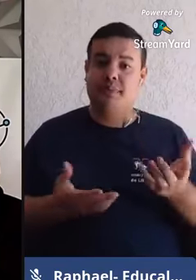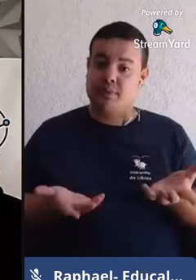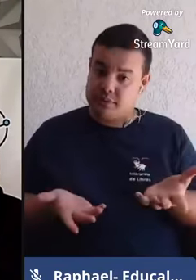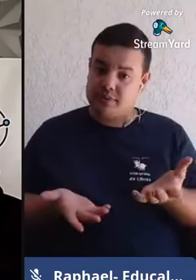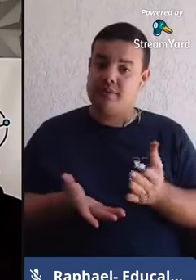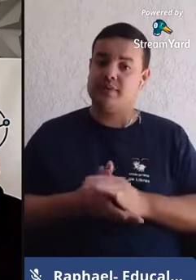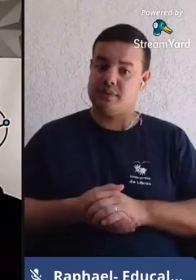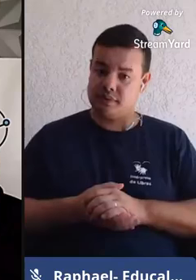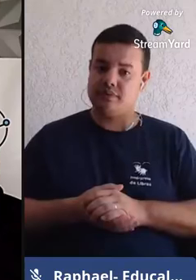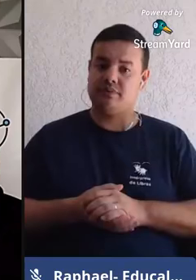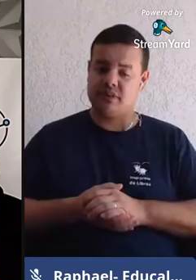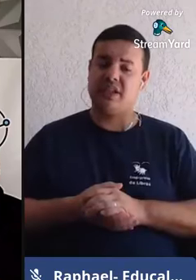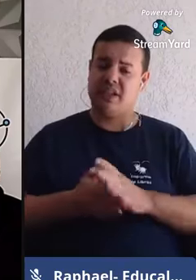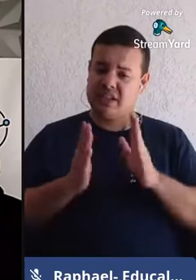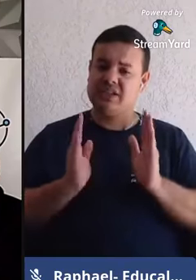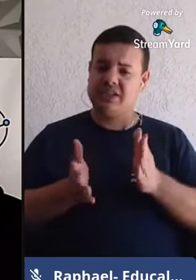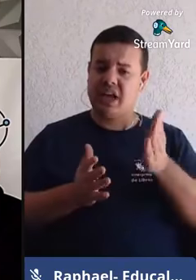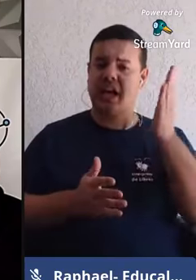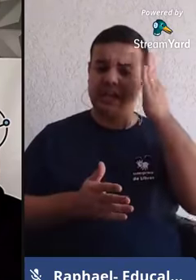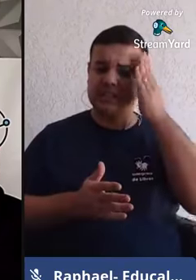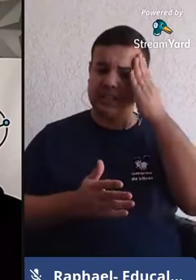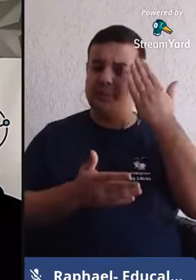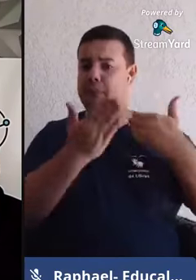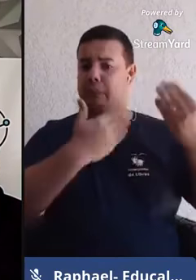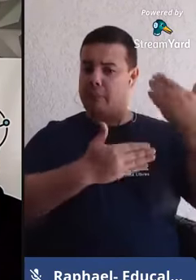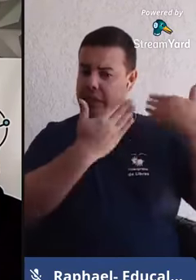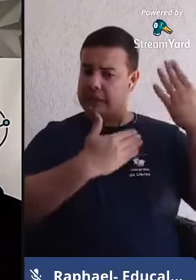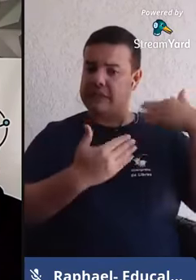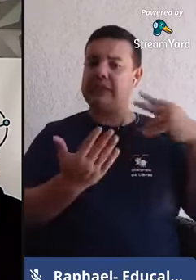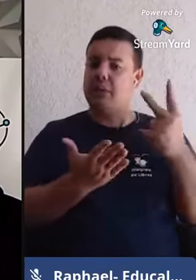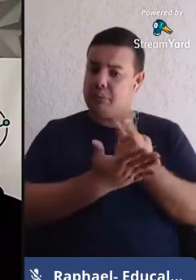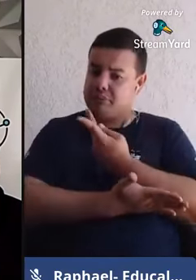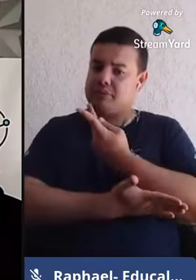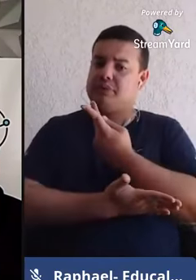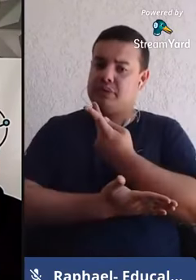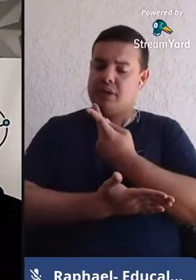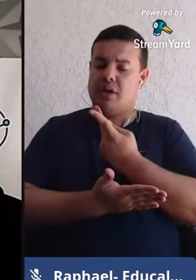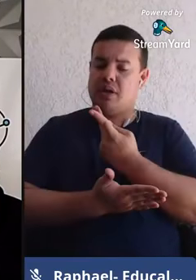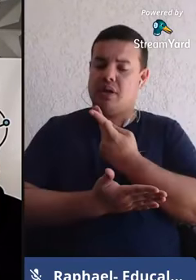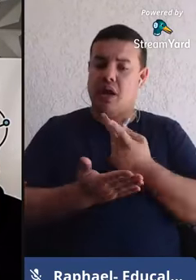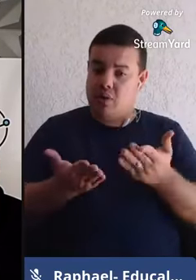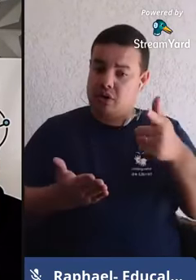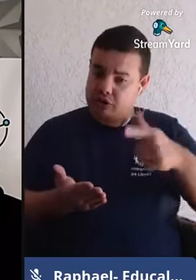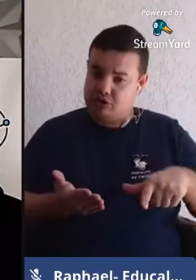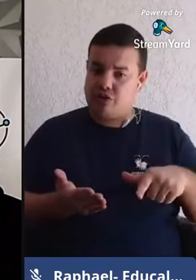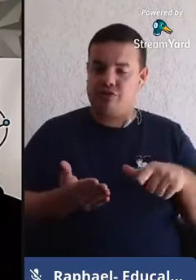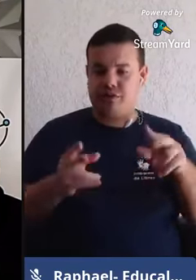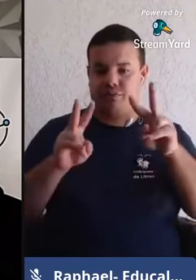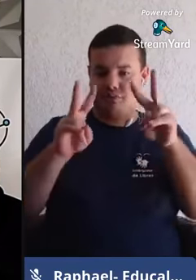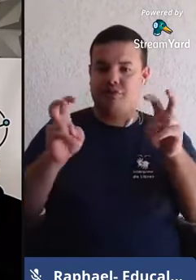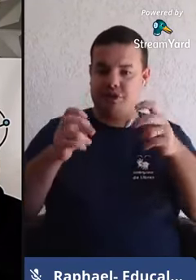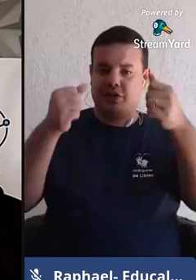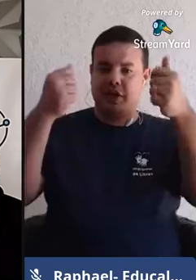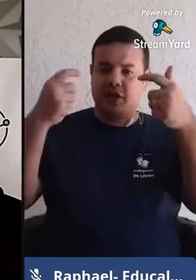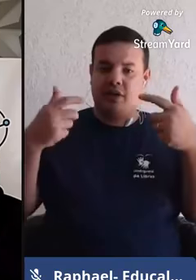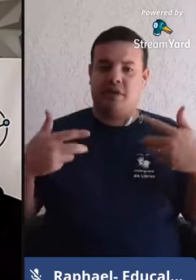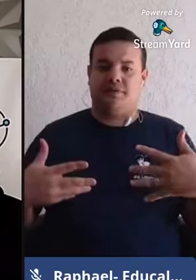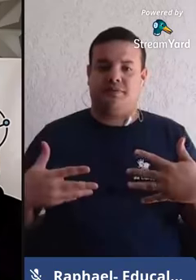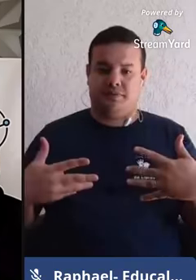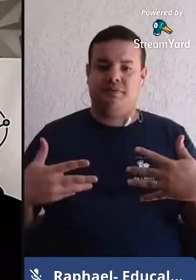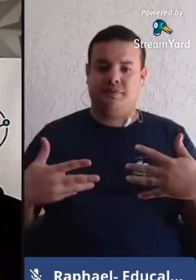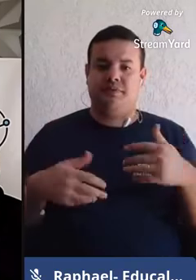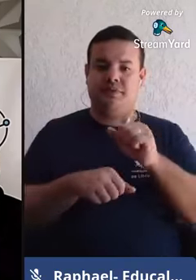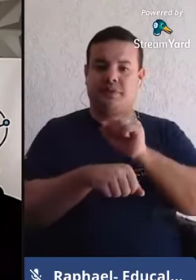já aconteceu em outras épocas. Exatamente. Então, é um pouco disso que nós vamos falar. Só vou terminar aqui minha introdução enquanto as